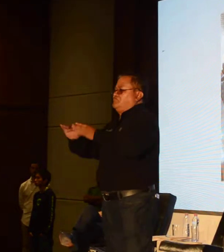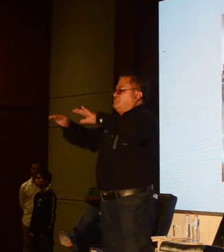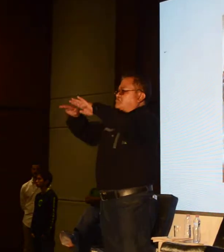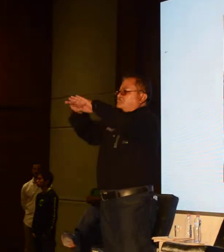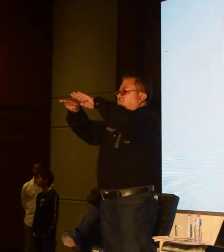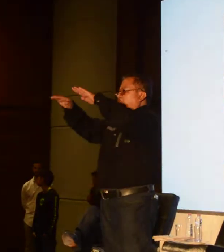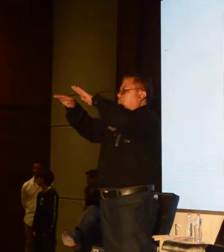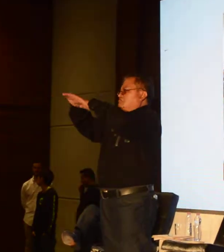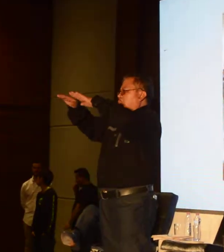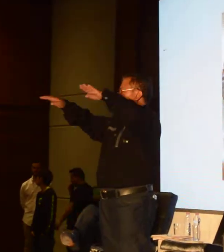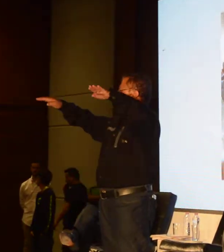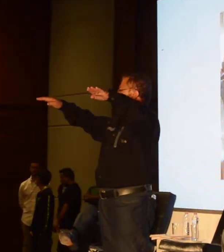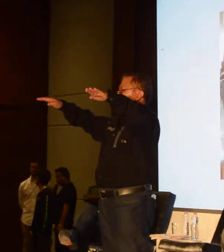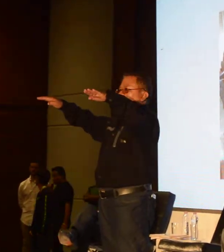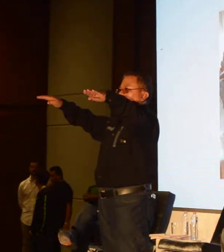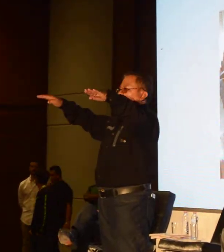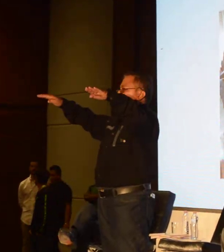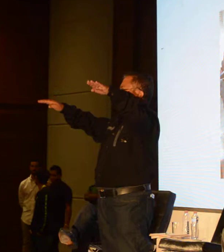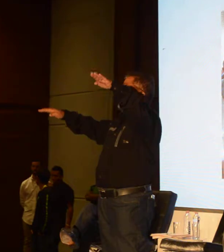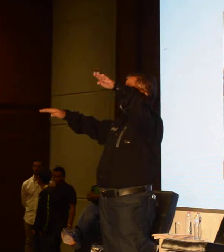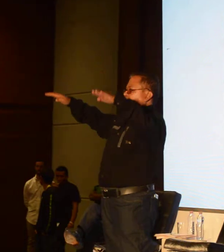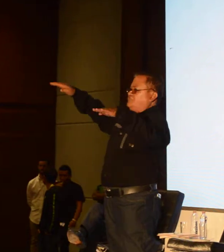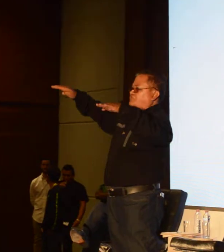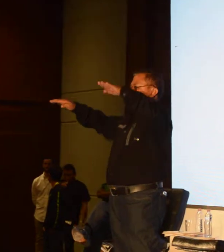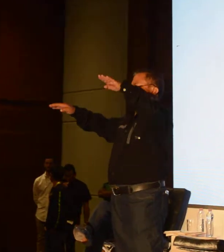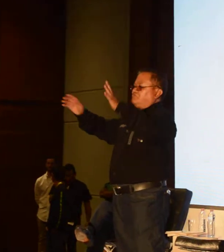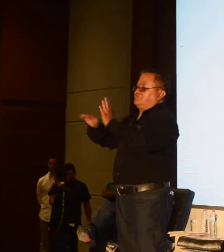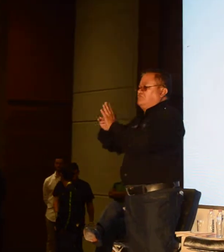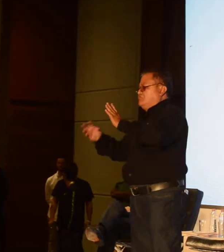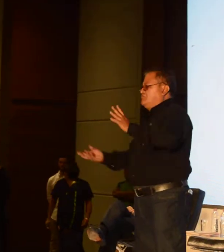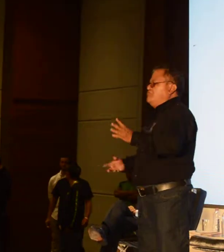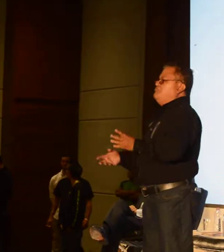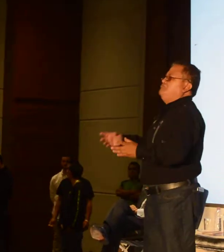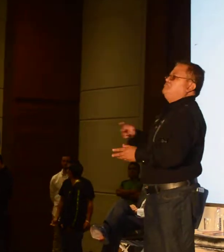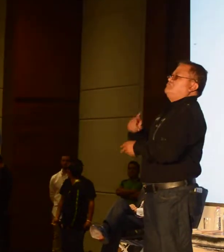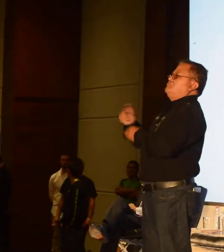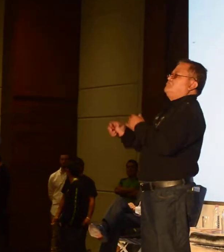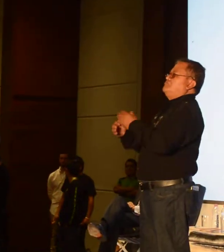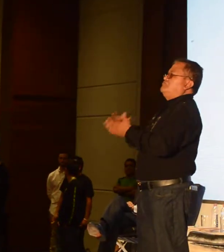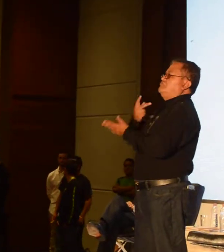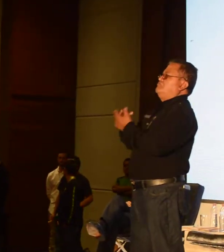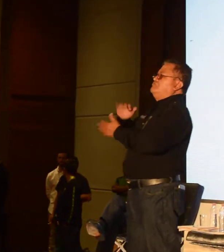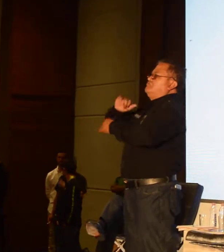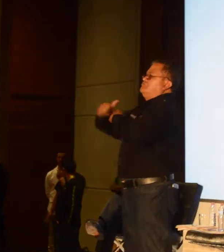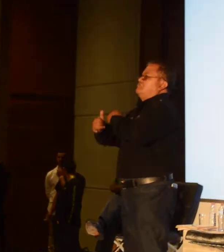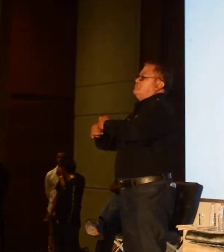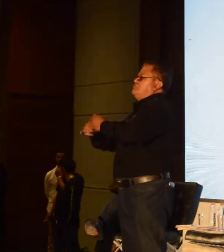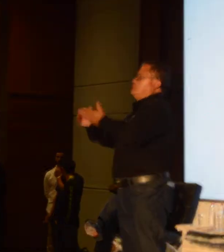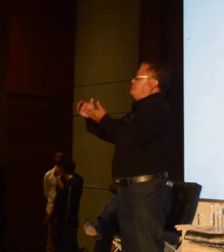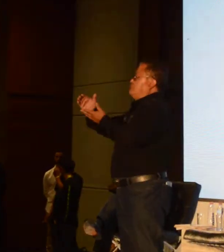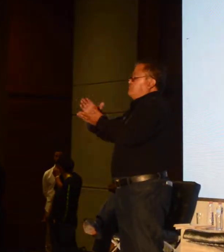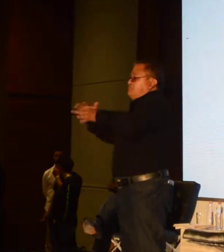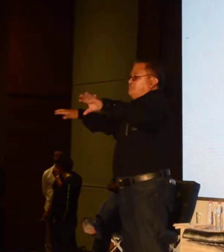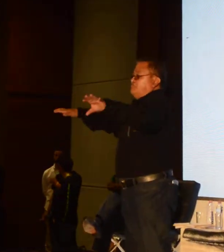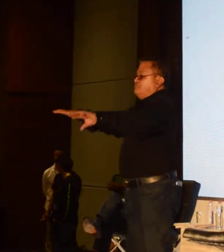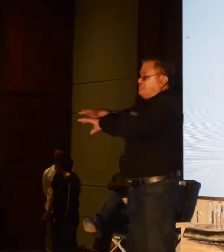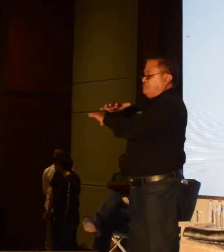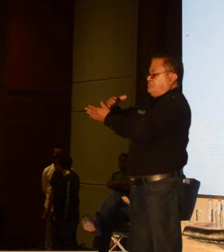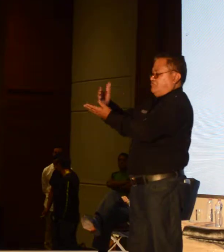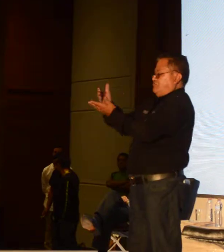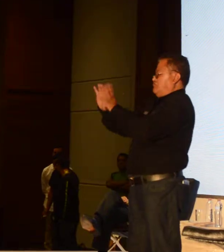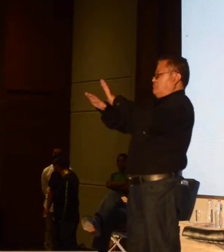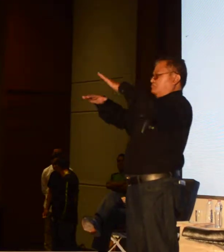pobreza. El ingreso básico ciudadano contempla los programas de seguridad social y pensiones y sustituiría a